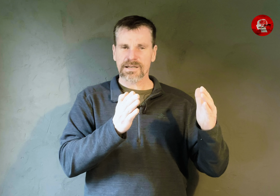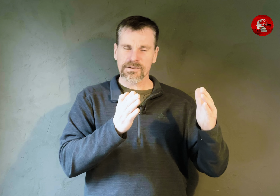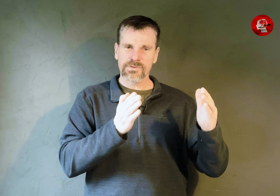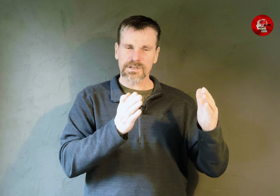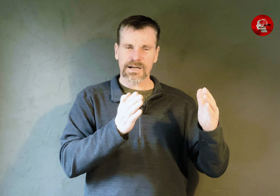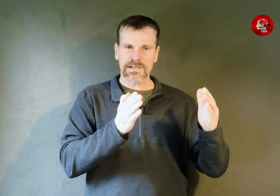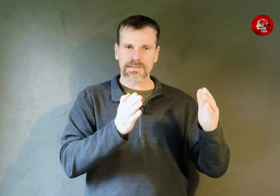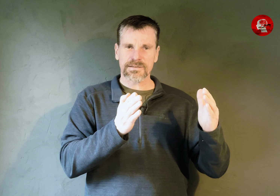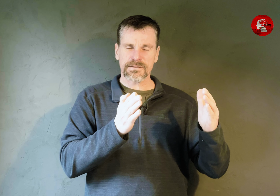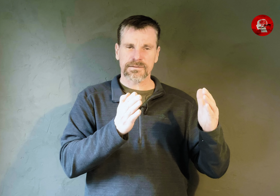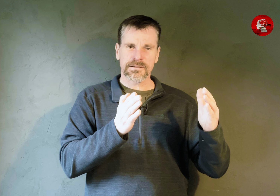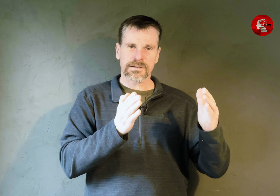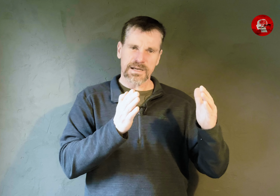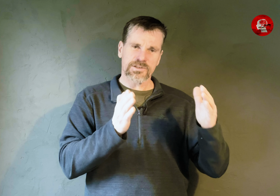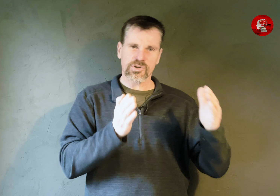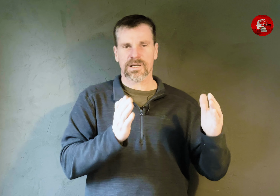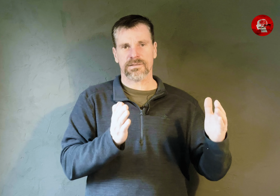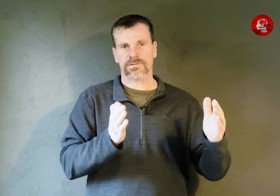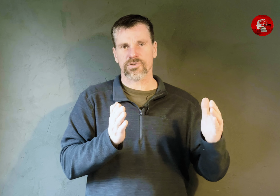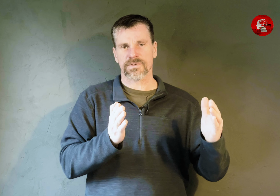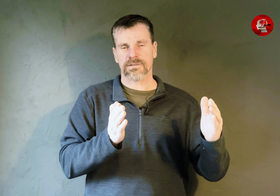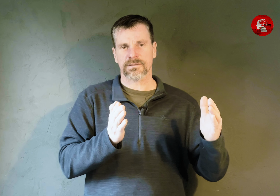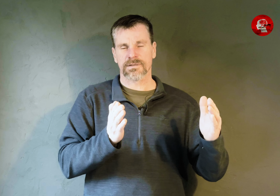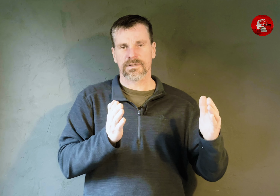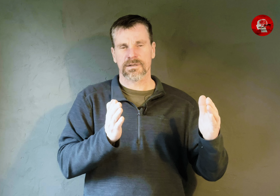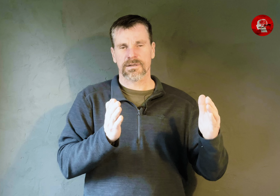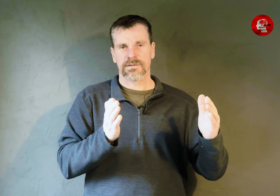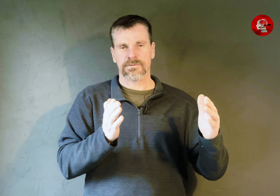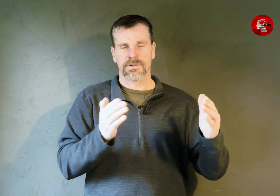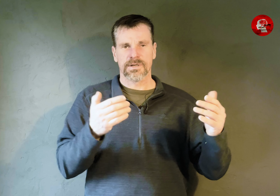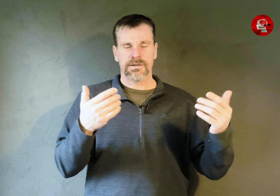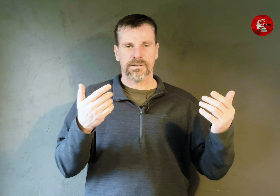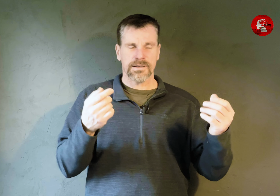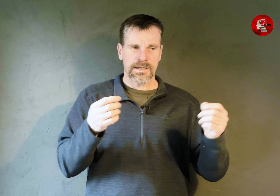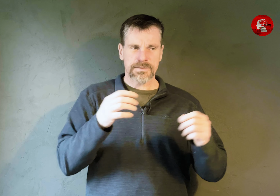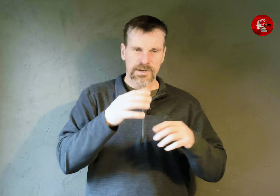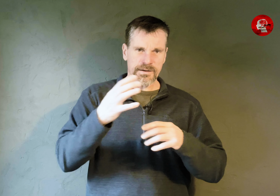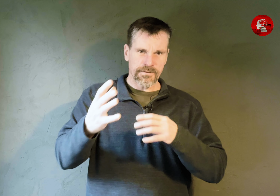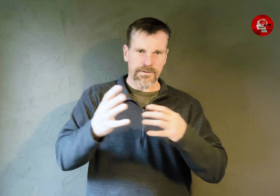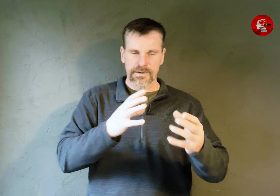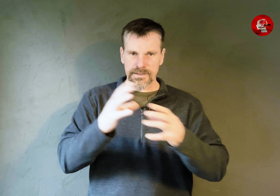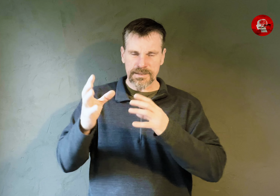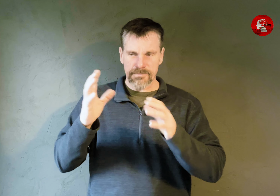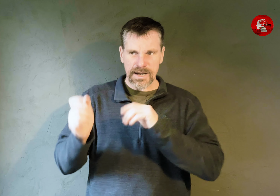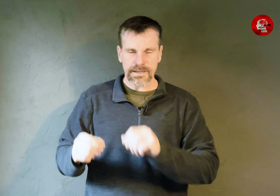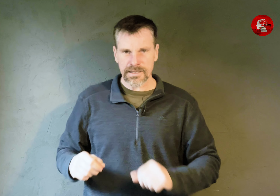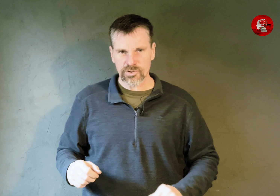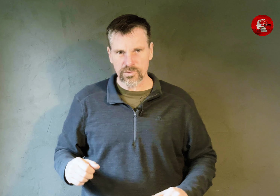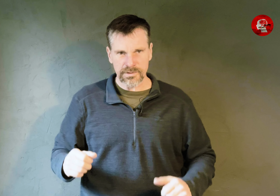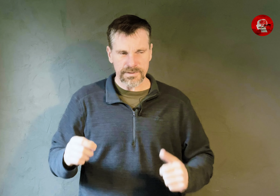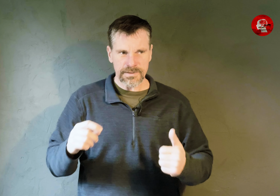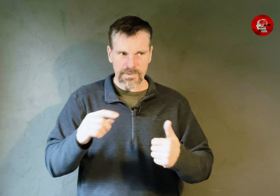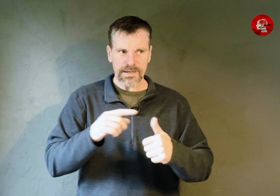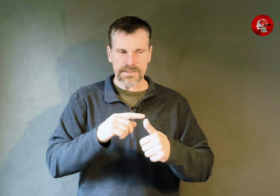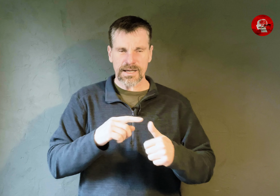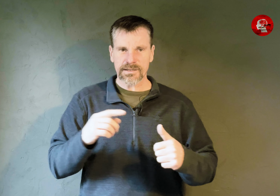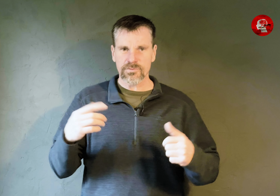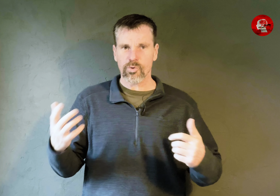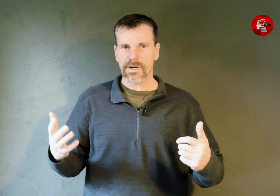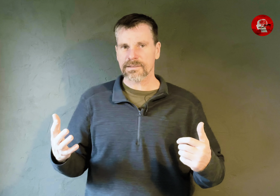gut als eine klassische kantenschliff kette so erstmal ist hier marketing schon sind mehrere sachen zu beobachten